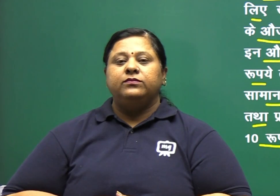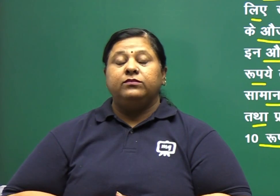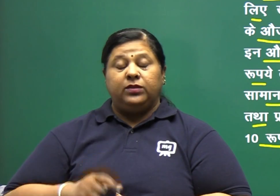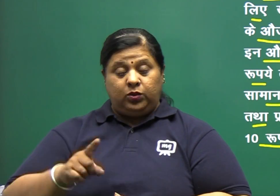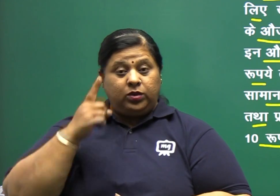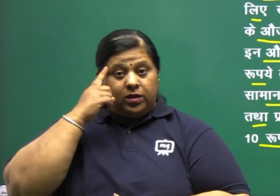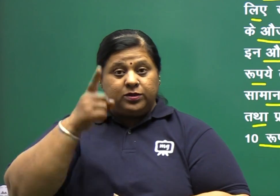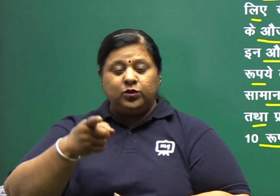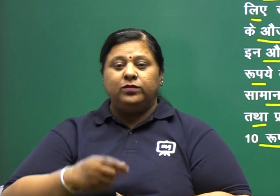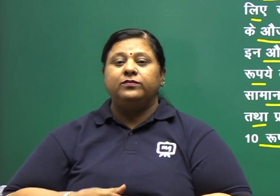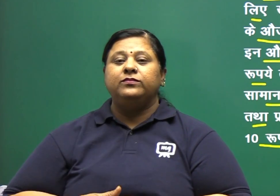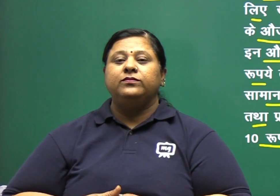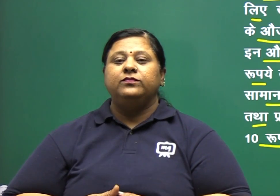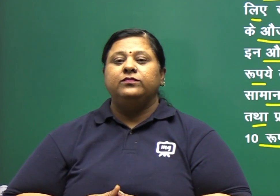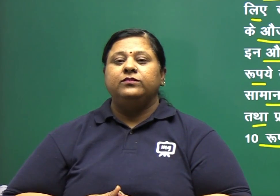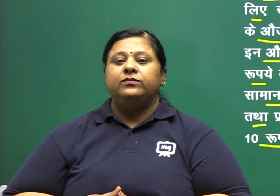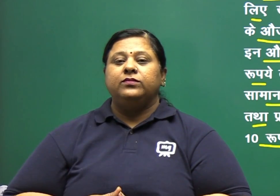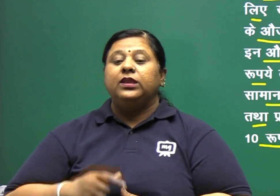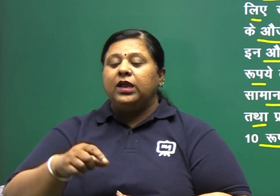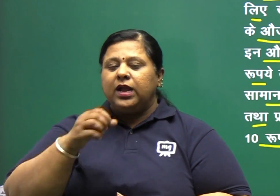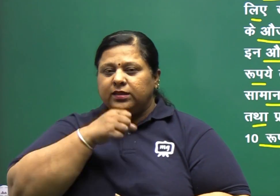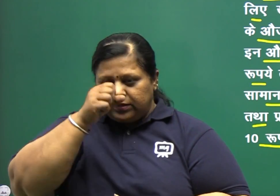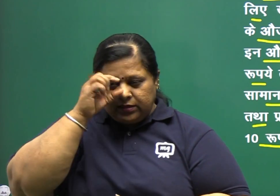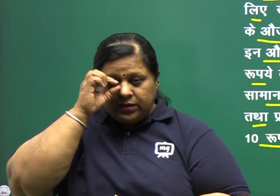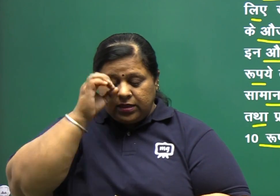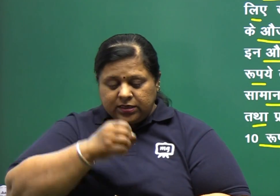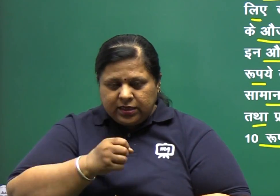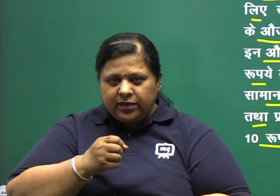तो देखा बच्चों, गांधी जी ने